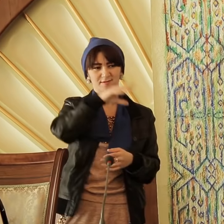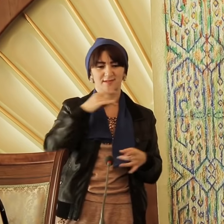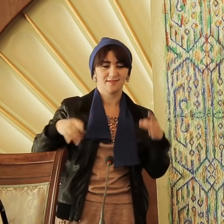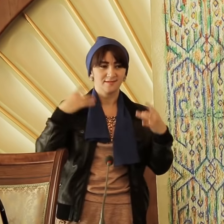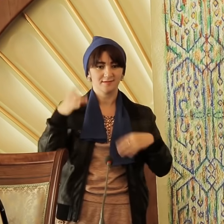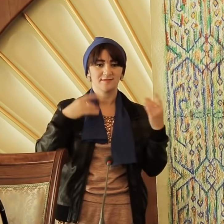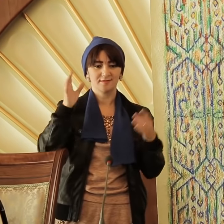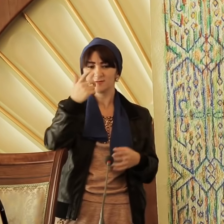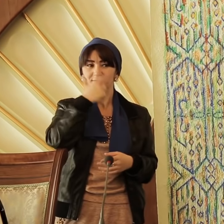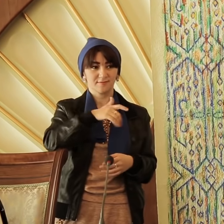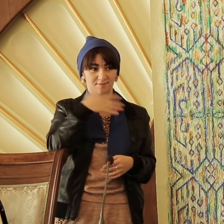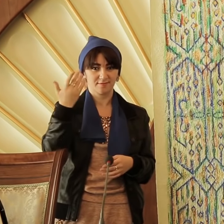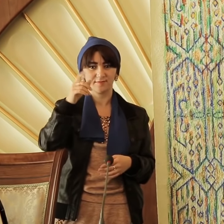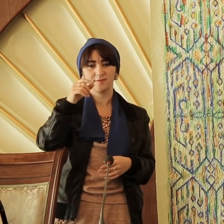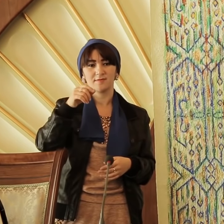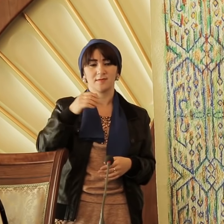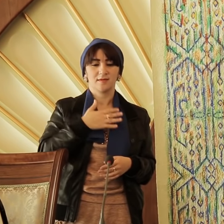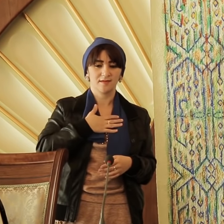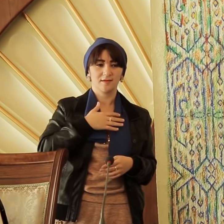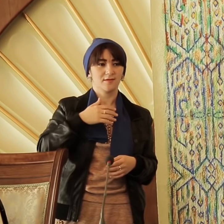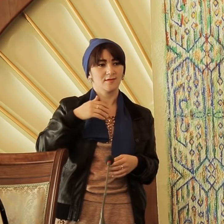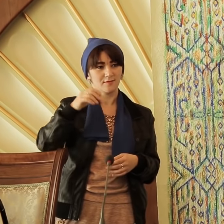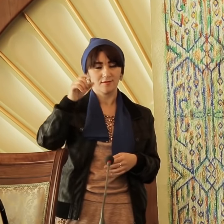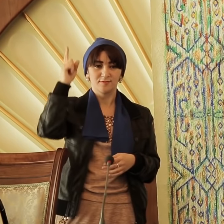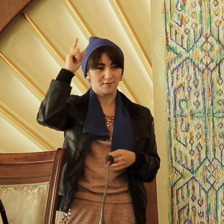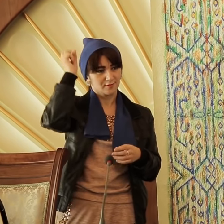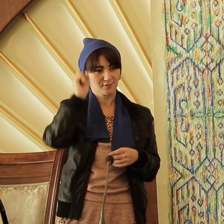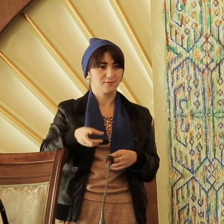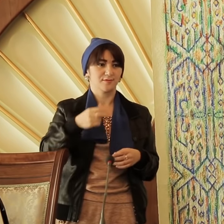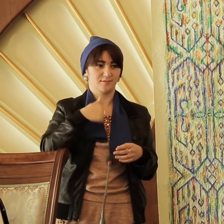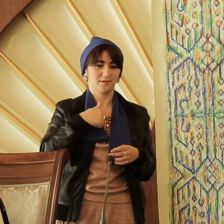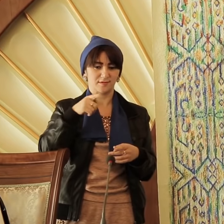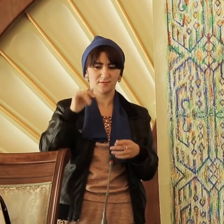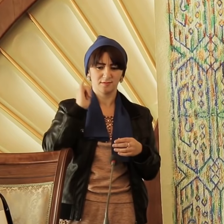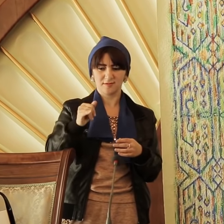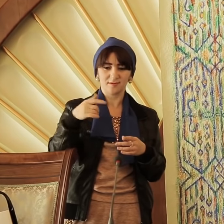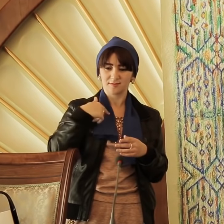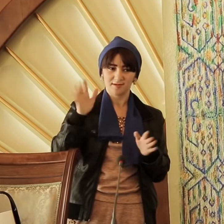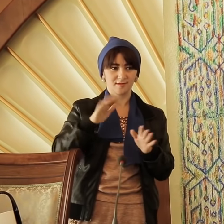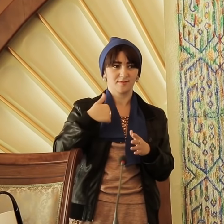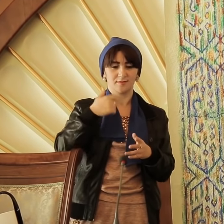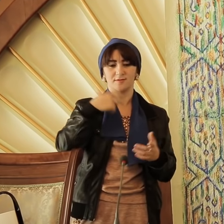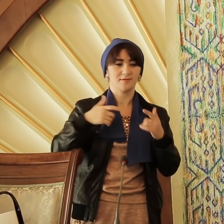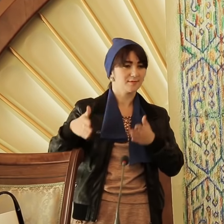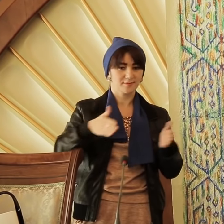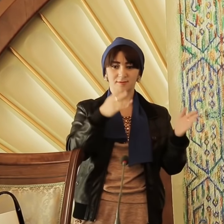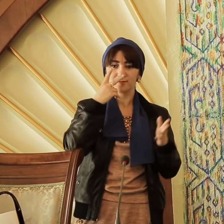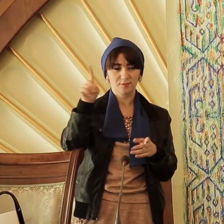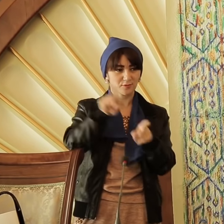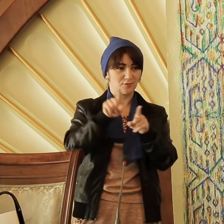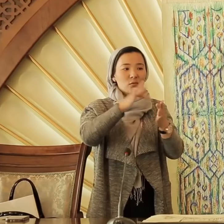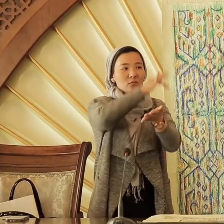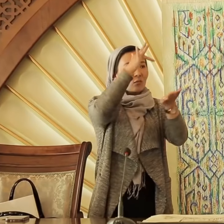mamnun. Beadablarni ko'rib, Xudoga shukr, men shu ishni qilsam yomon ekan deb turib o'zini to'g'rilab yurish bu ham maktab.